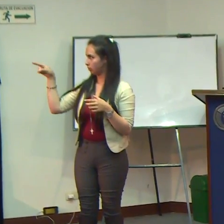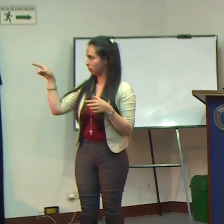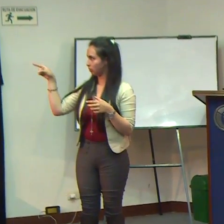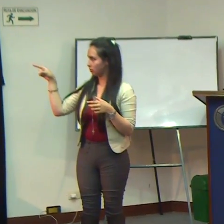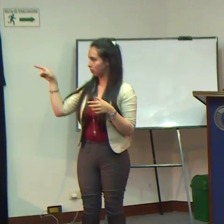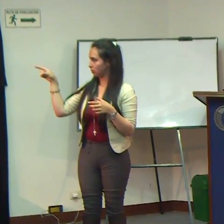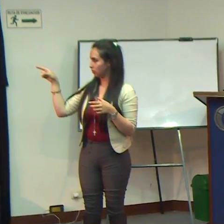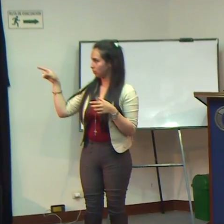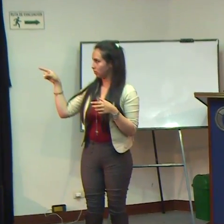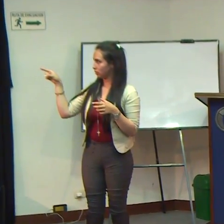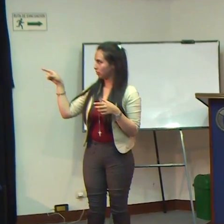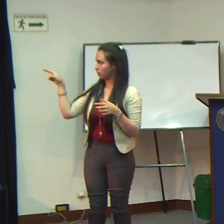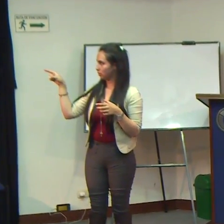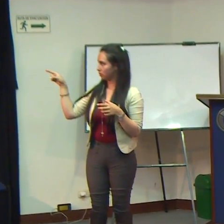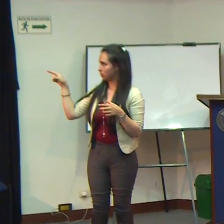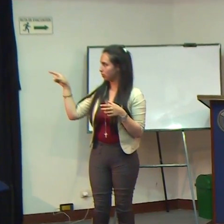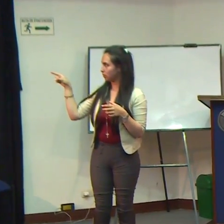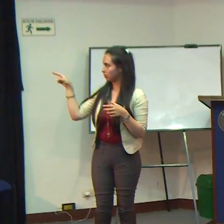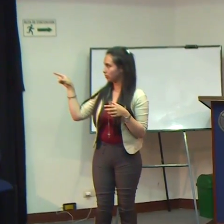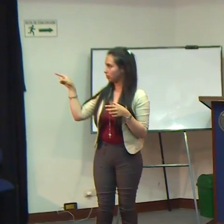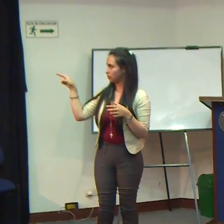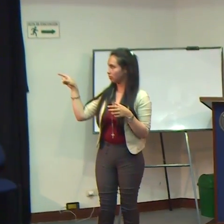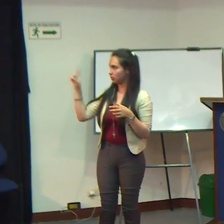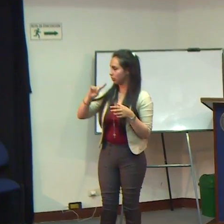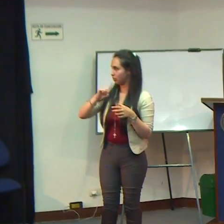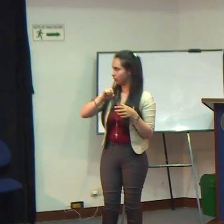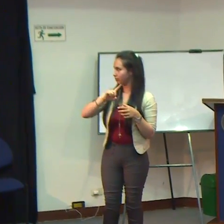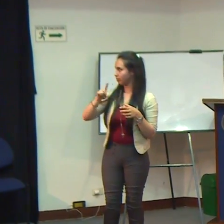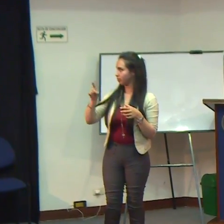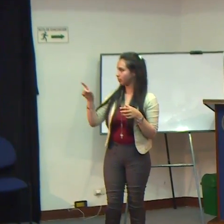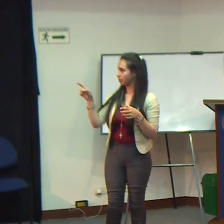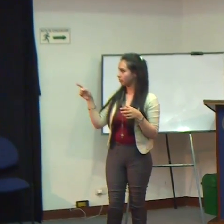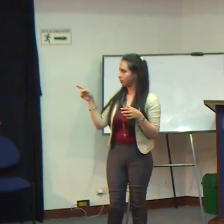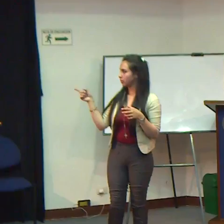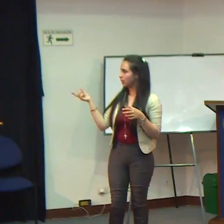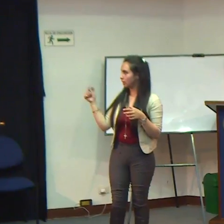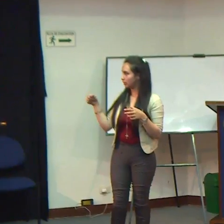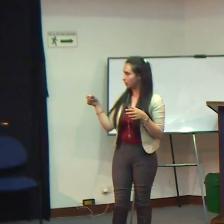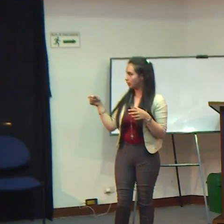Ahora estamos en el momento Café en su punto.